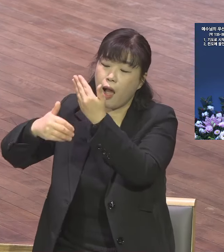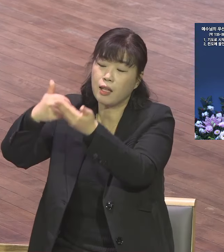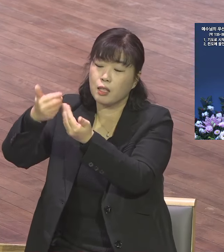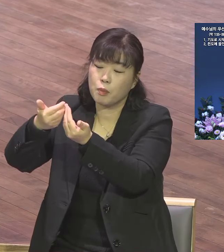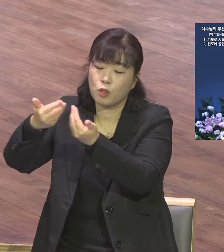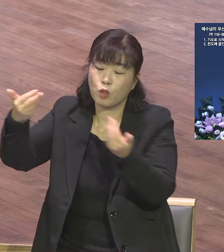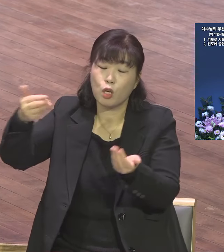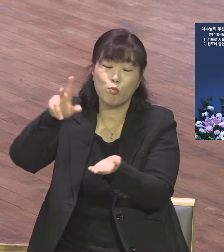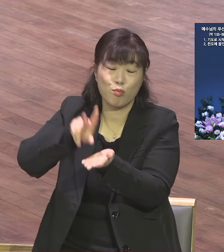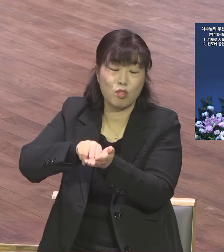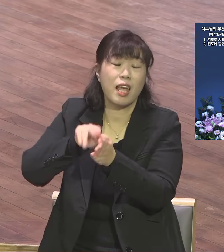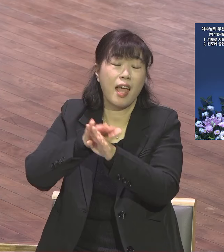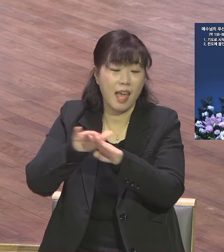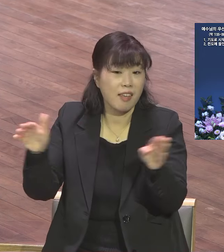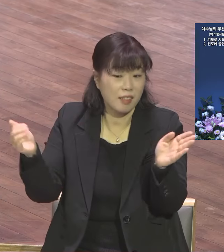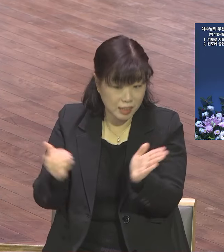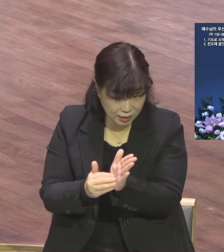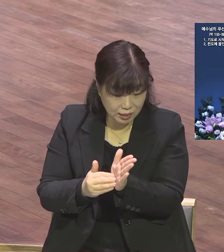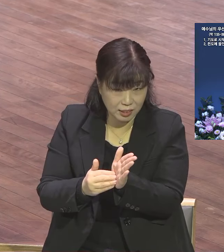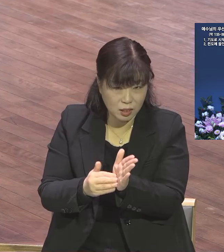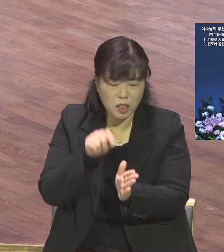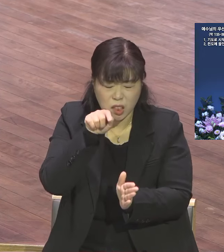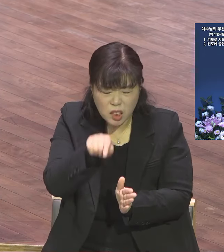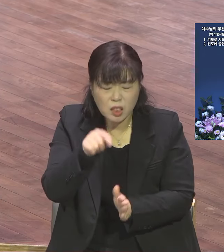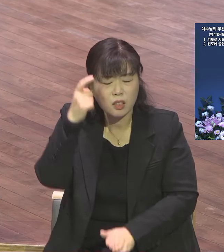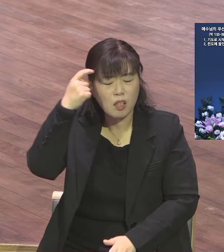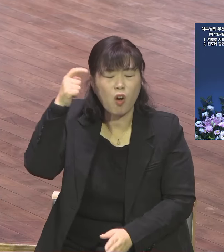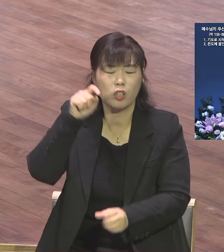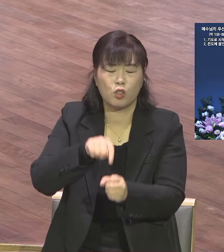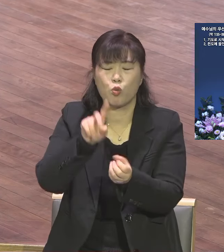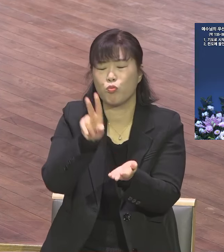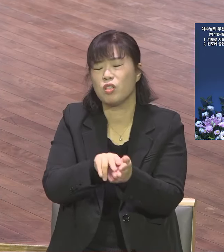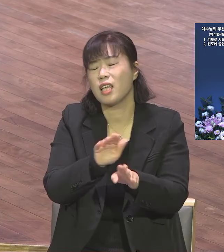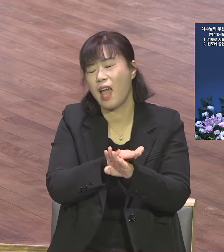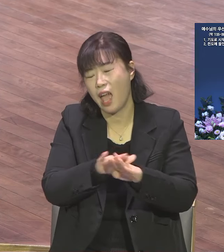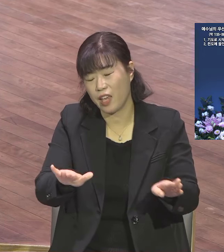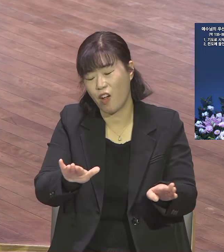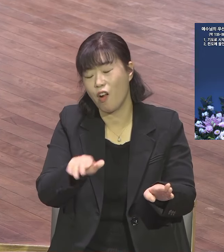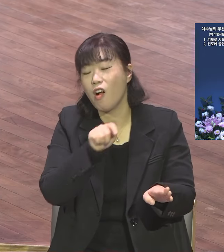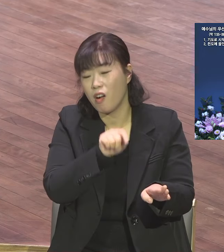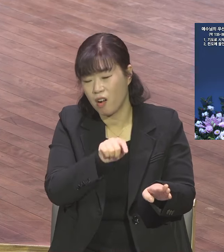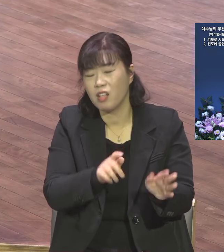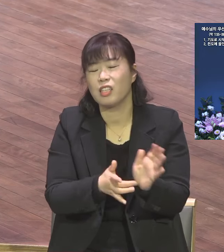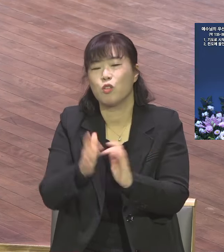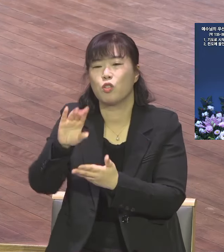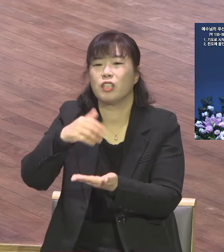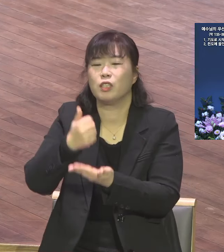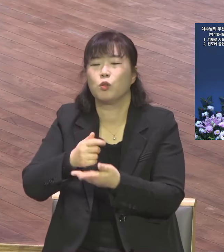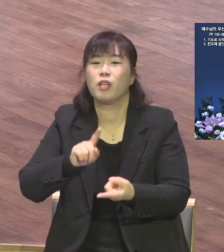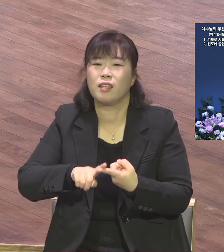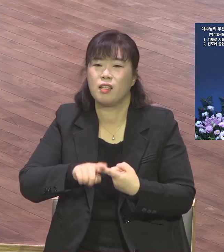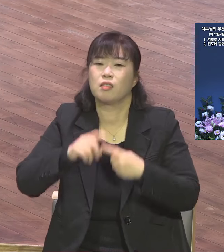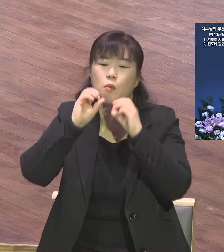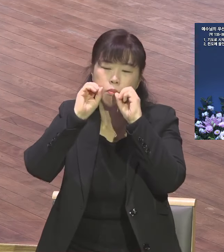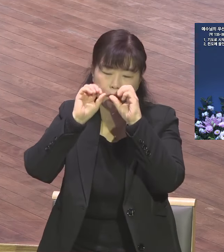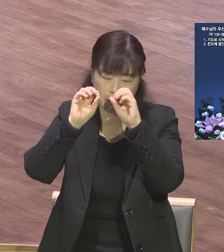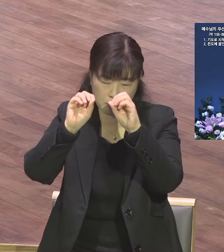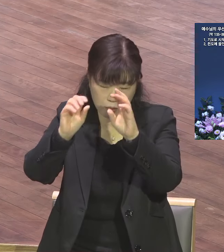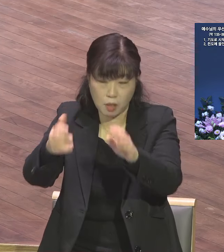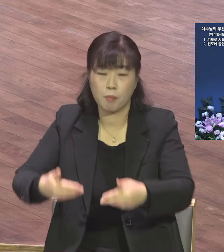이 영적 사실을 알리는 것이 국내에서는 전도요, 해외에서는 선교라고